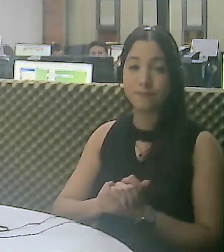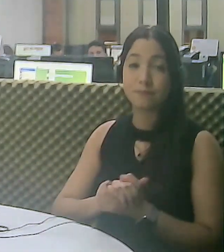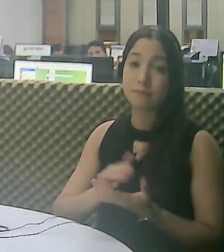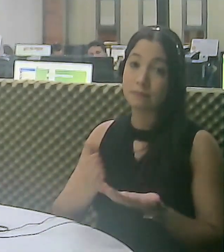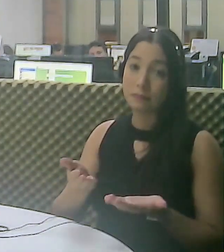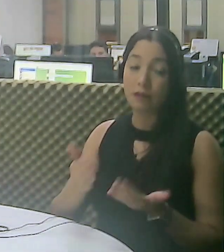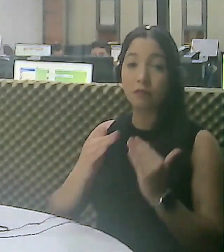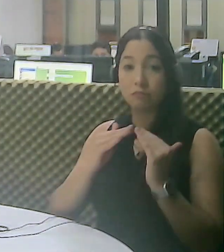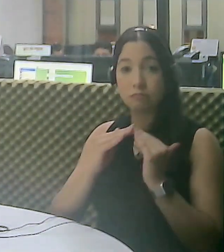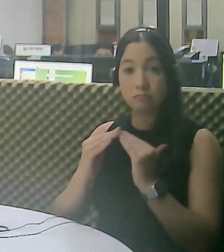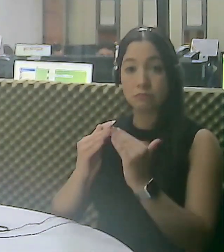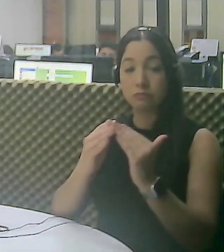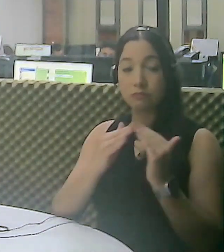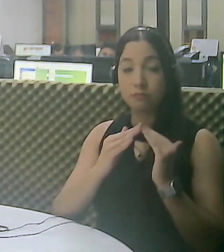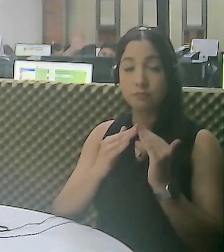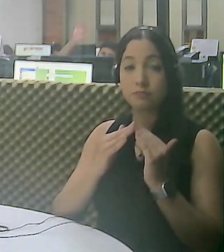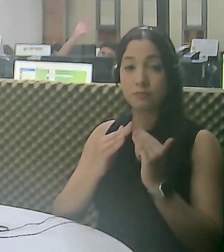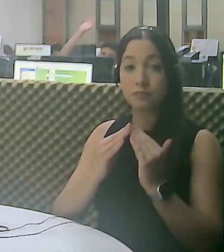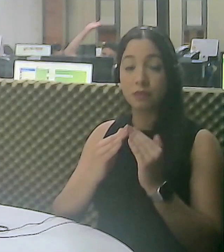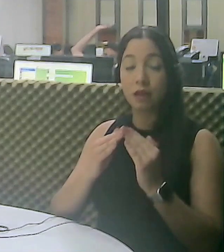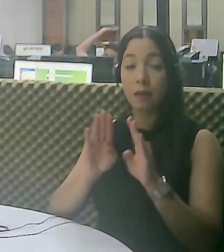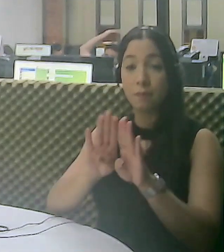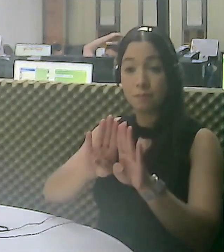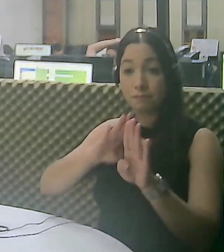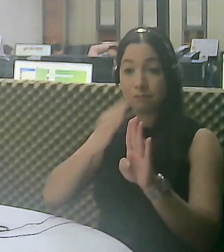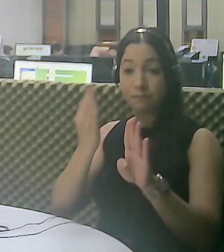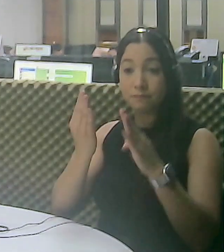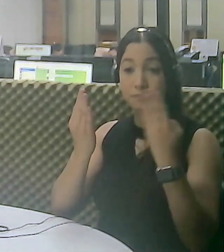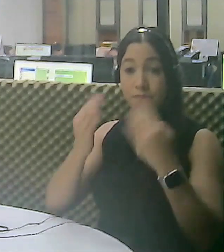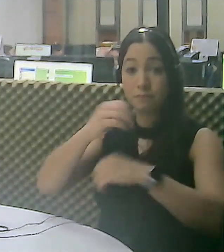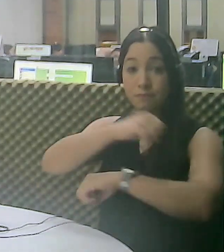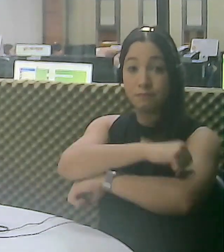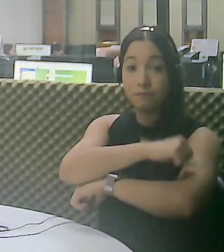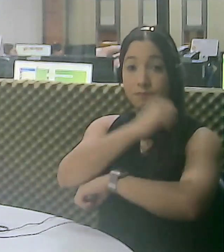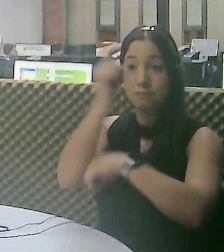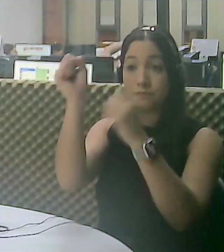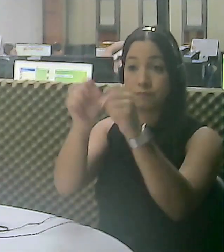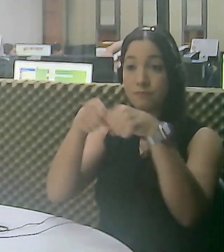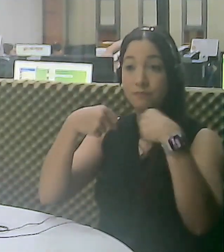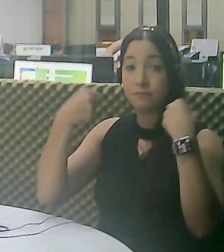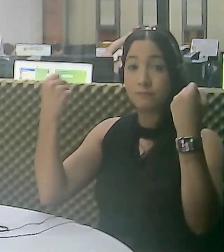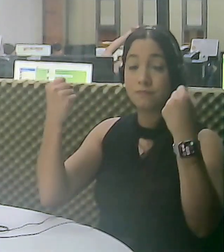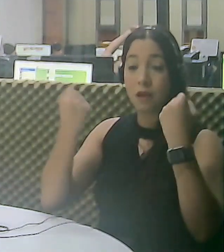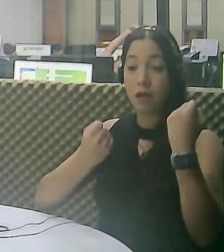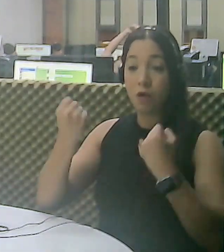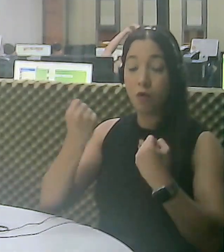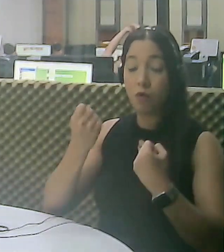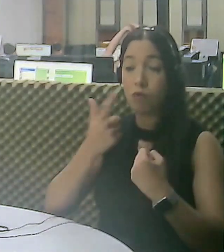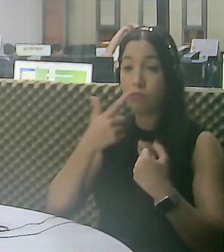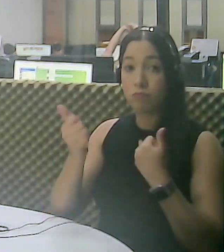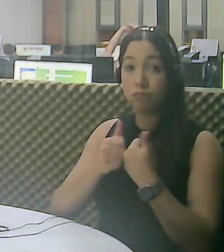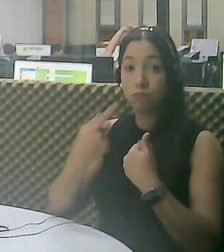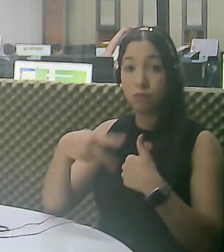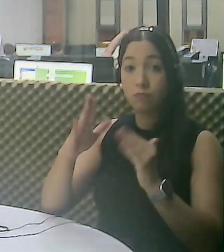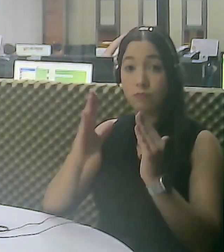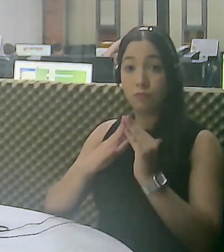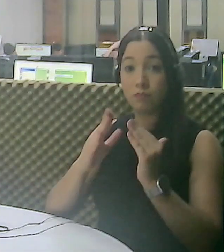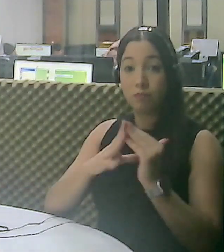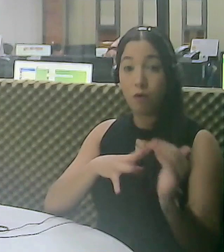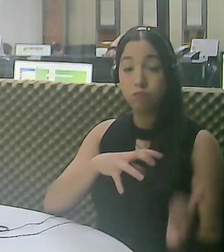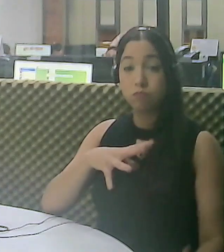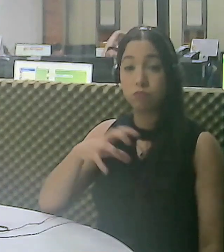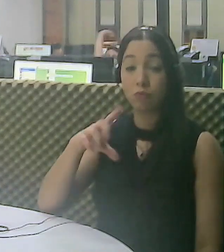se você mora nestes bairros, mantenha portas e janelas abertas quando o Fumacê estiver passando próximo à sua